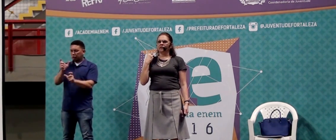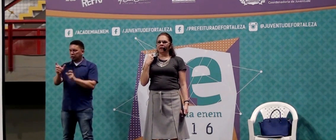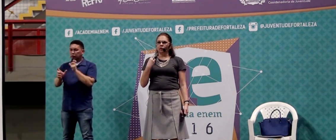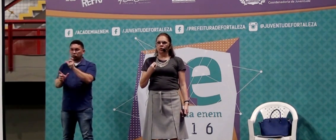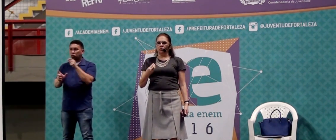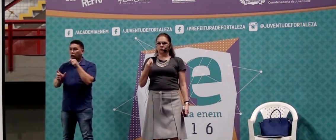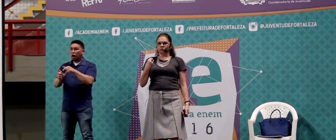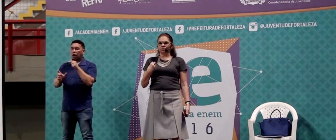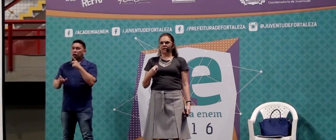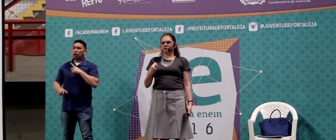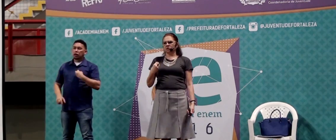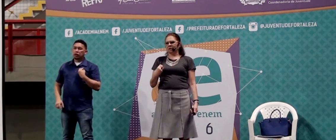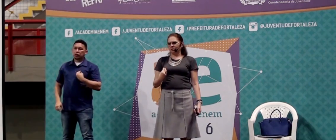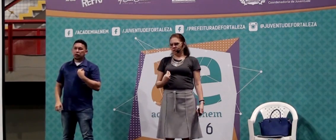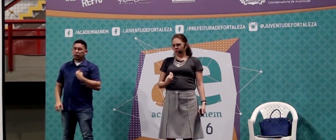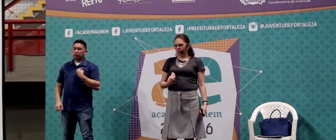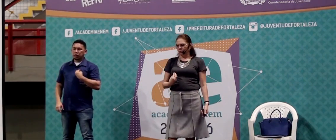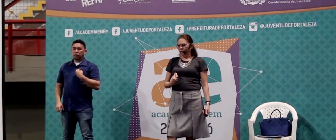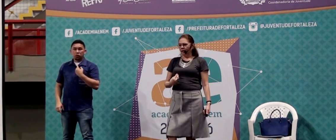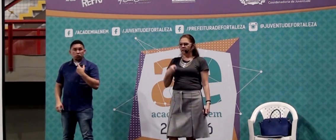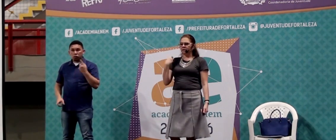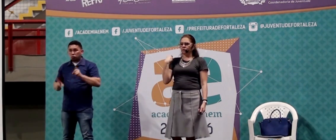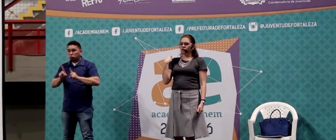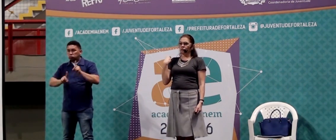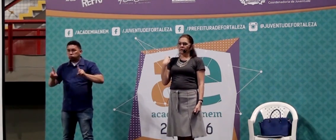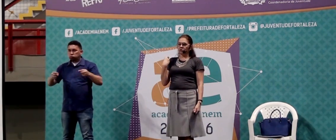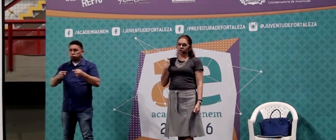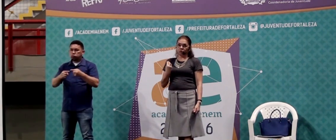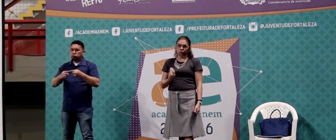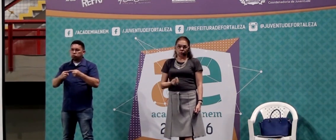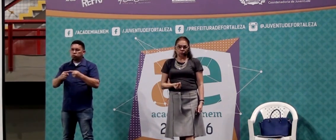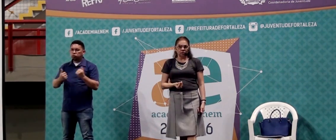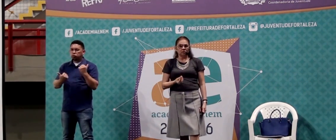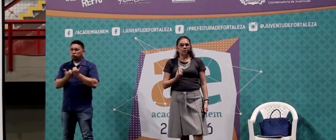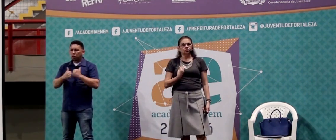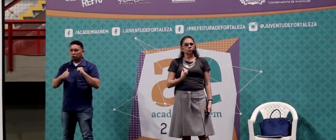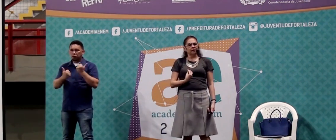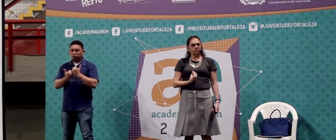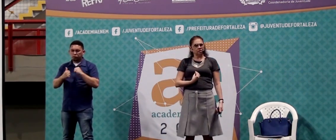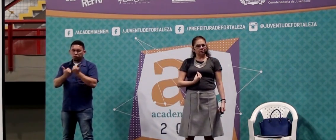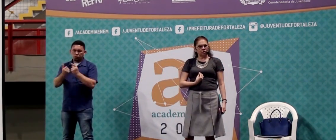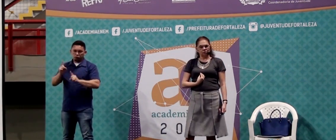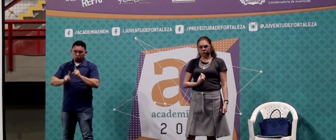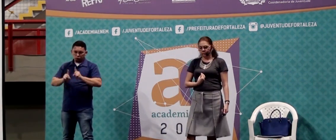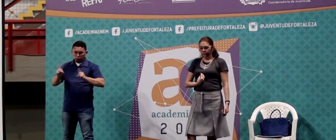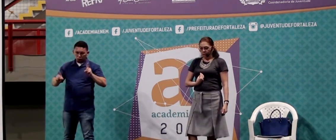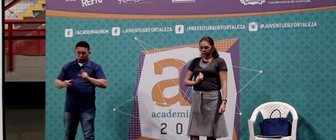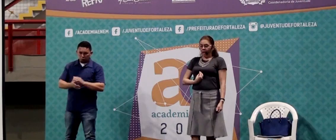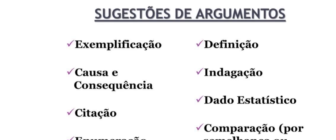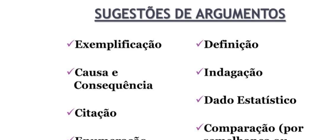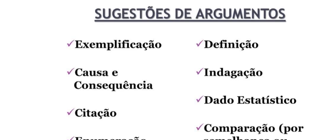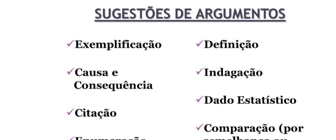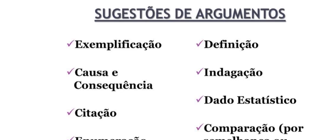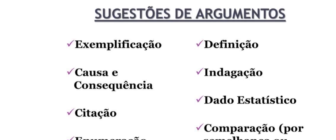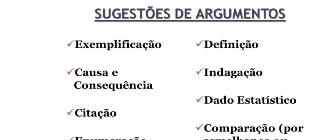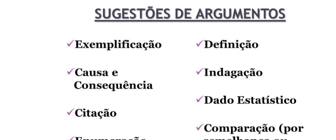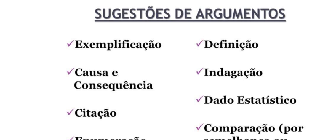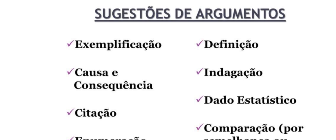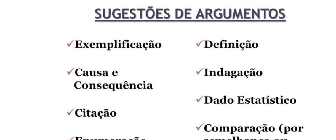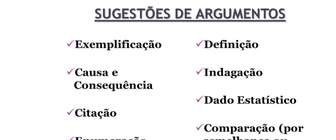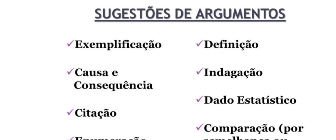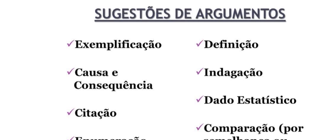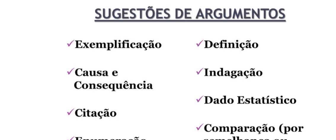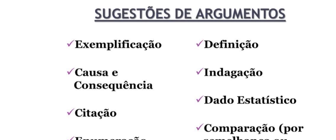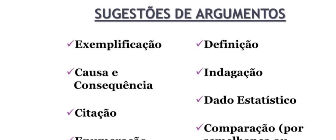têm o valor de um dado estatístico. Eles são substitutos de um dado estatístico.